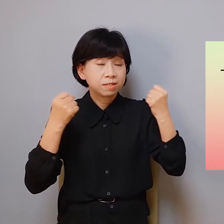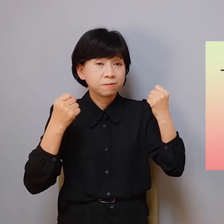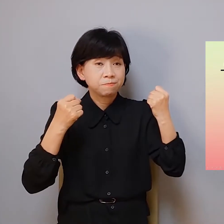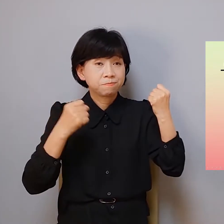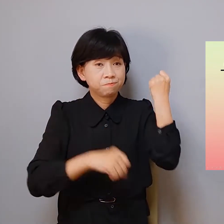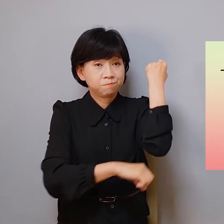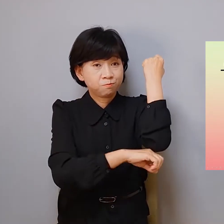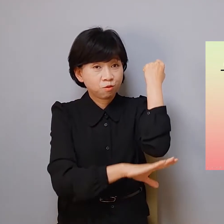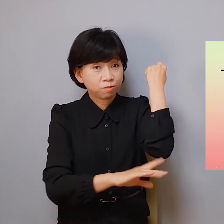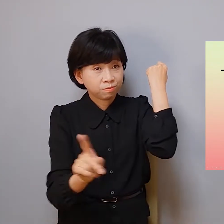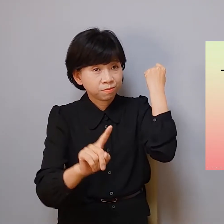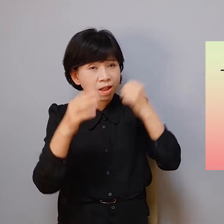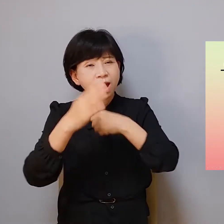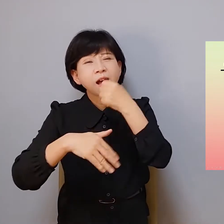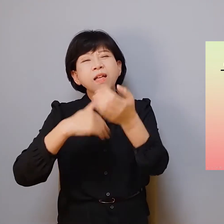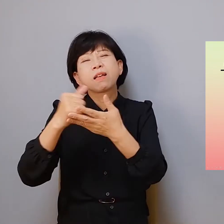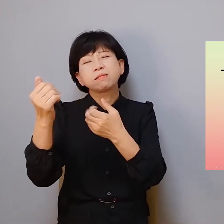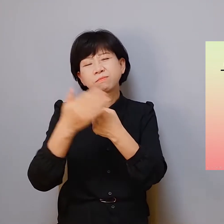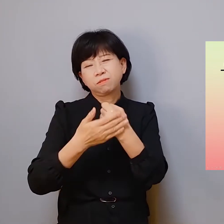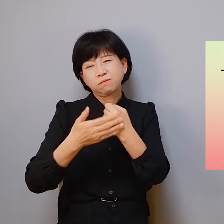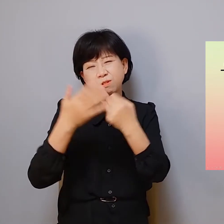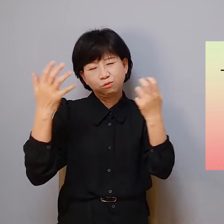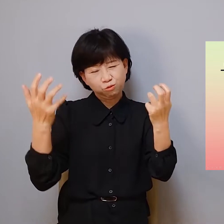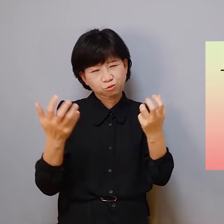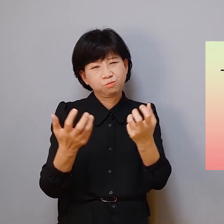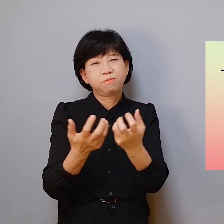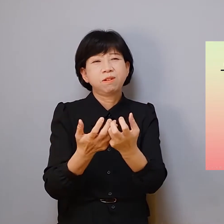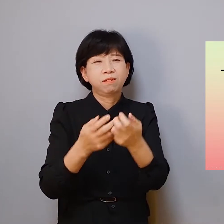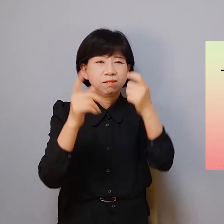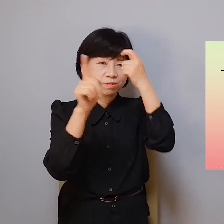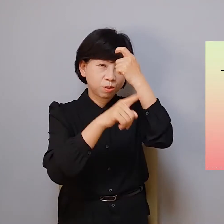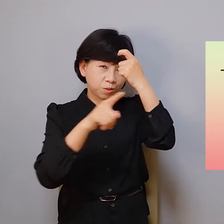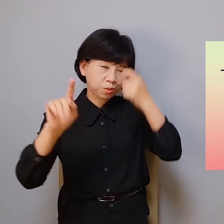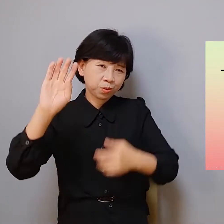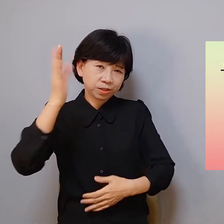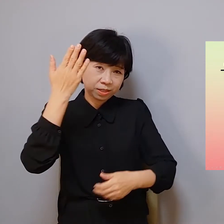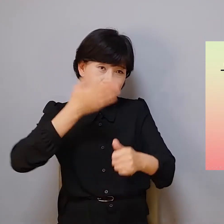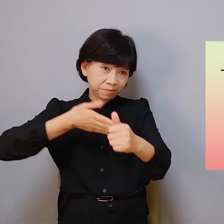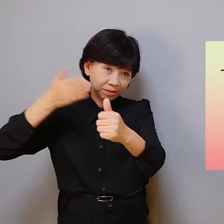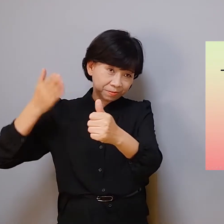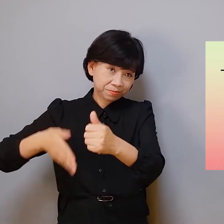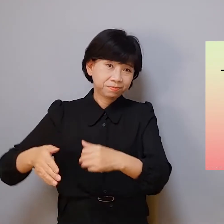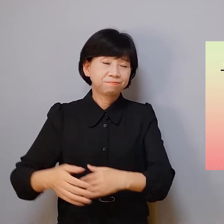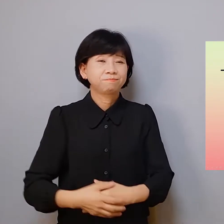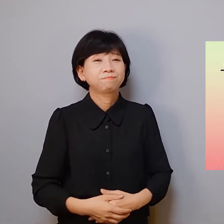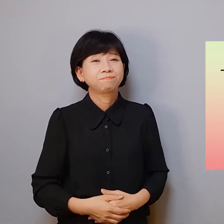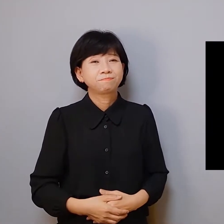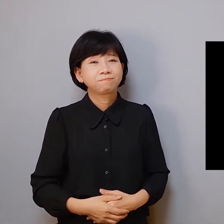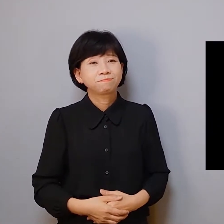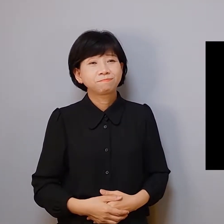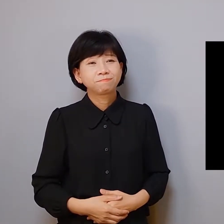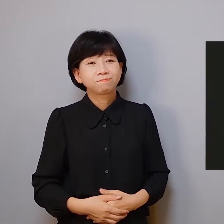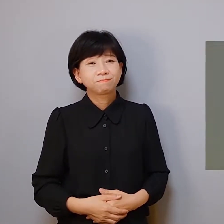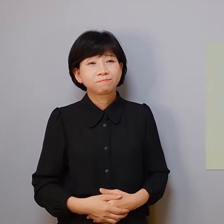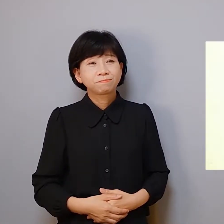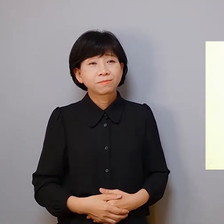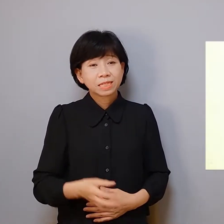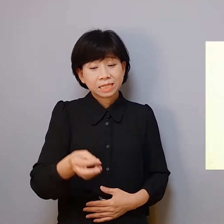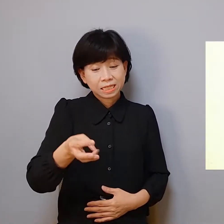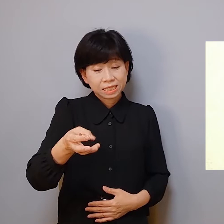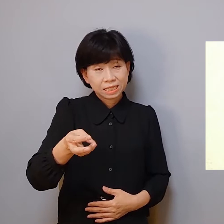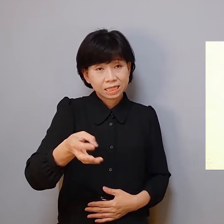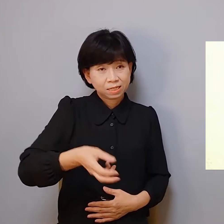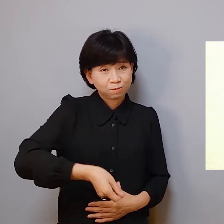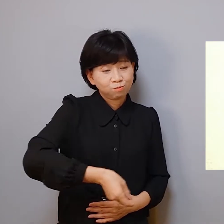우리의 힘의 원천인 하나님의 은혜가 충만한 성도 여러분 되시기 바랍니다.